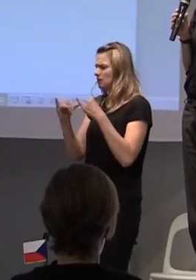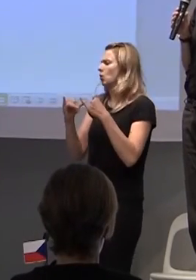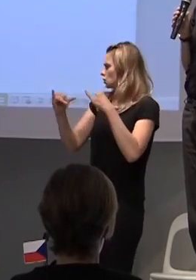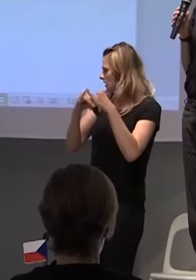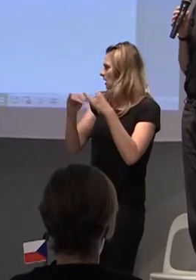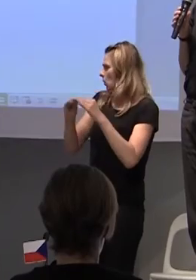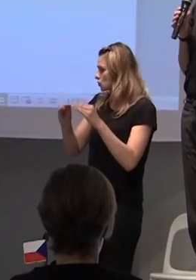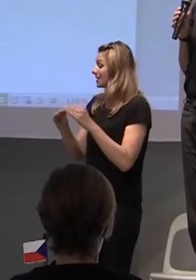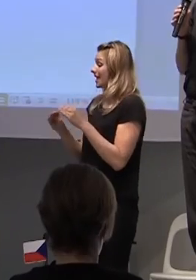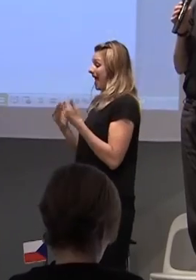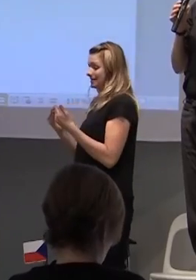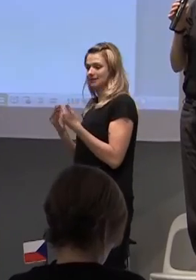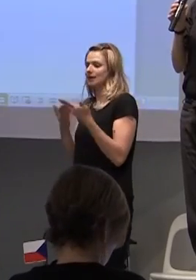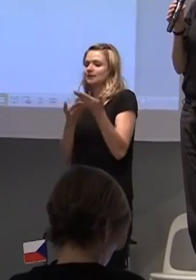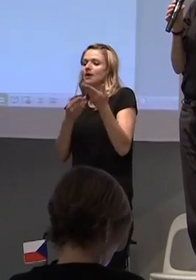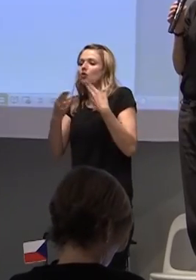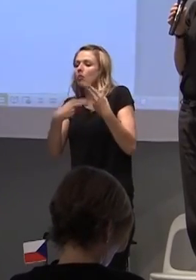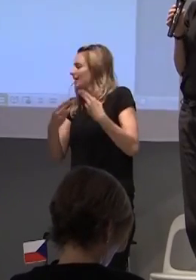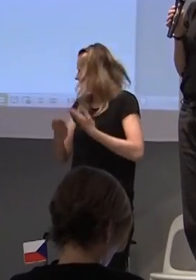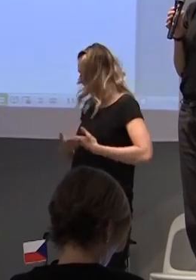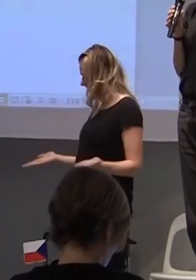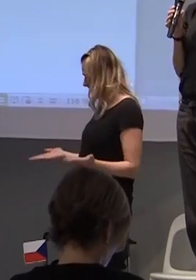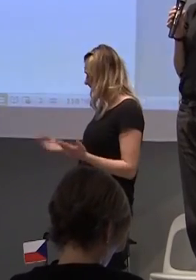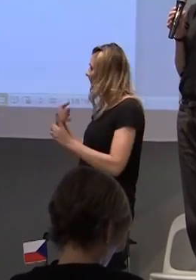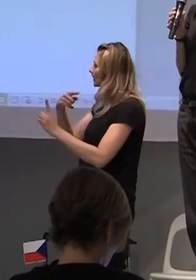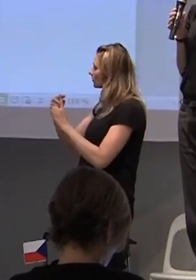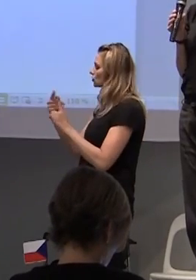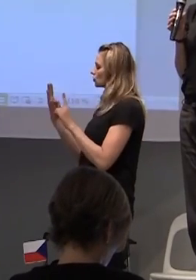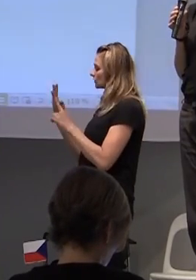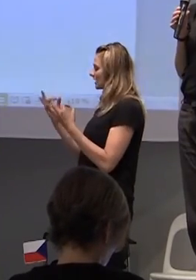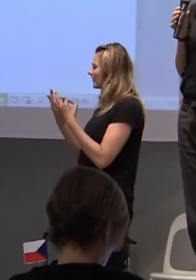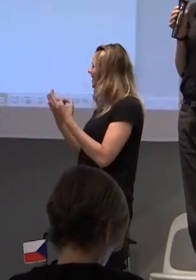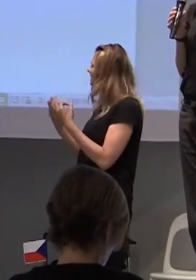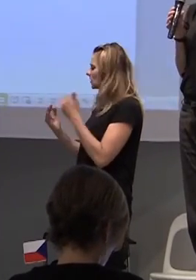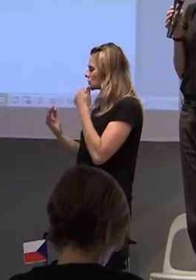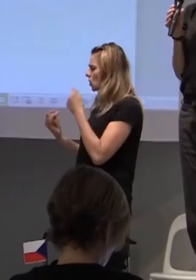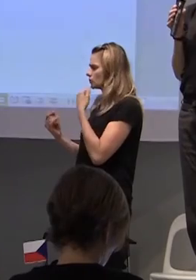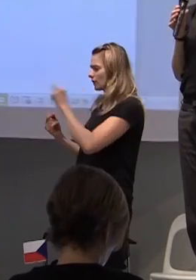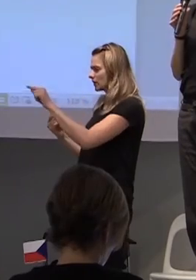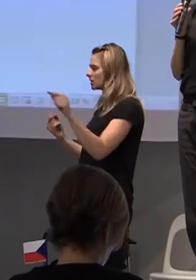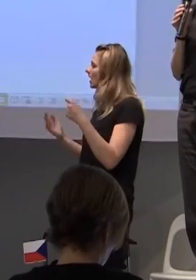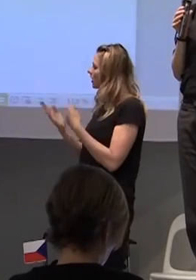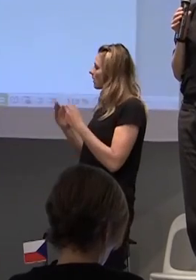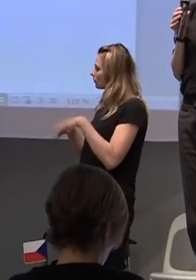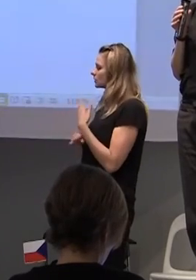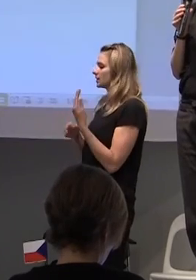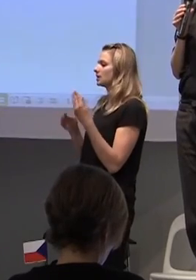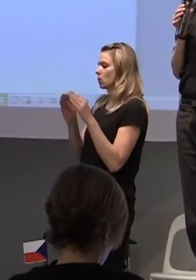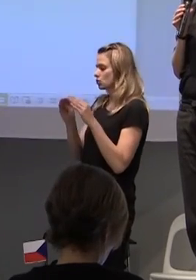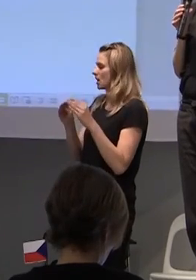pedagoga, tak jistá podřízená pozice asistenta pedagoga ve vztahu k ostatním pedagogickým pracovníkům školy.